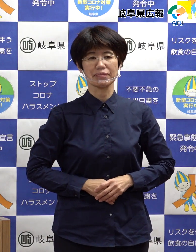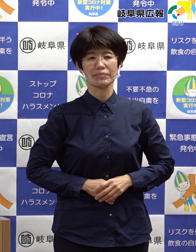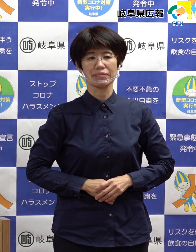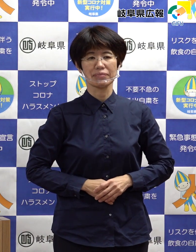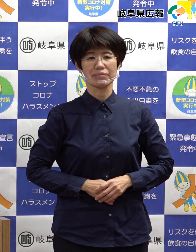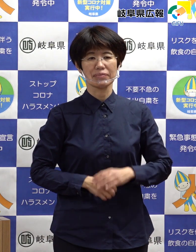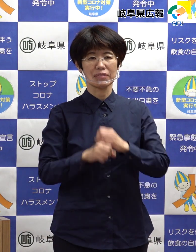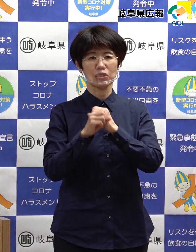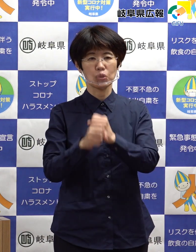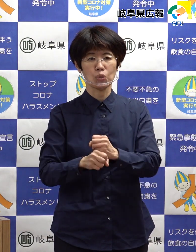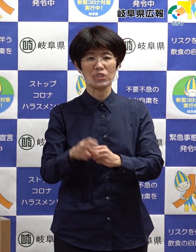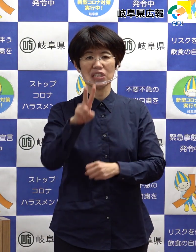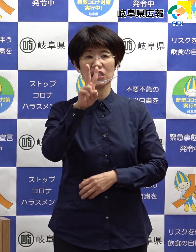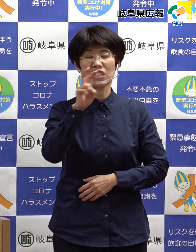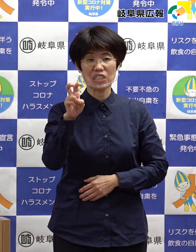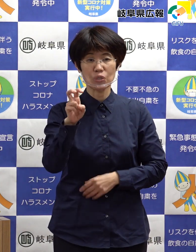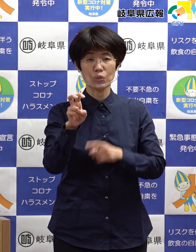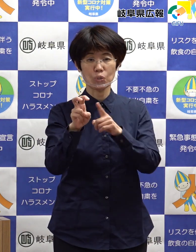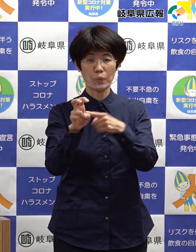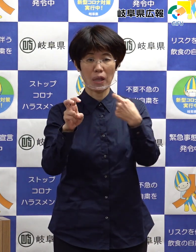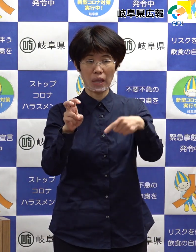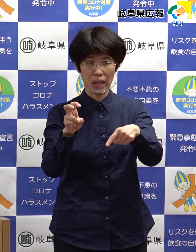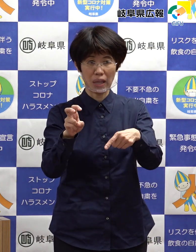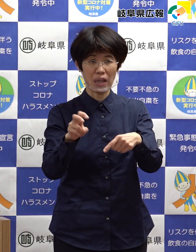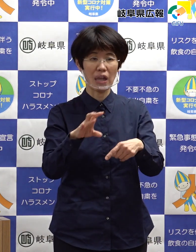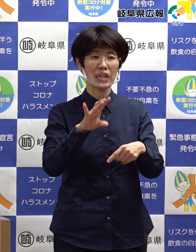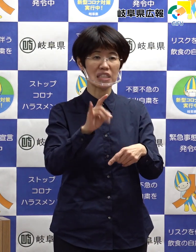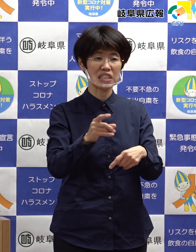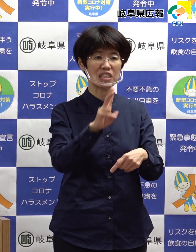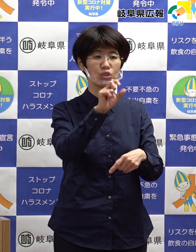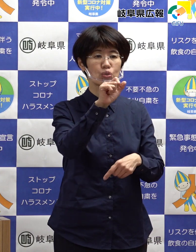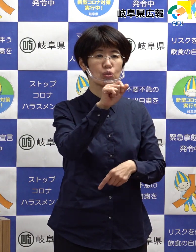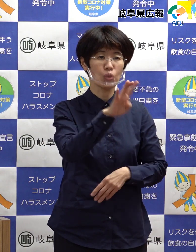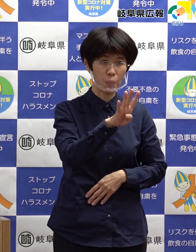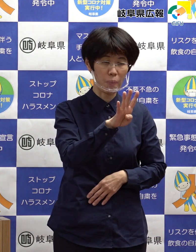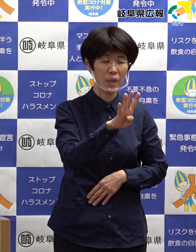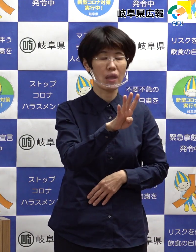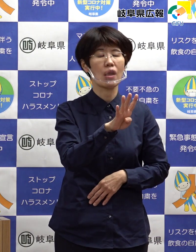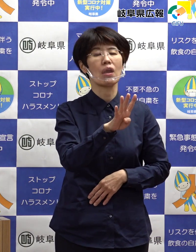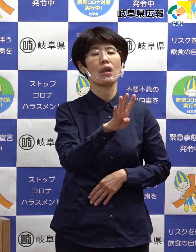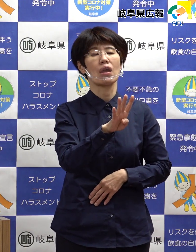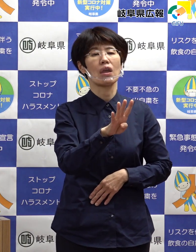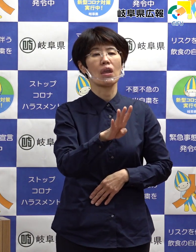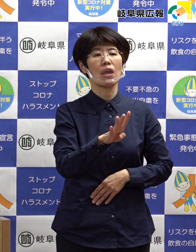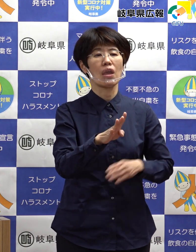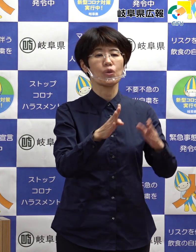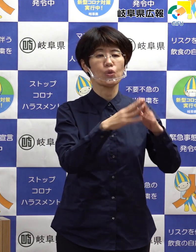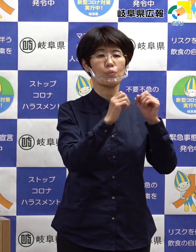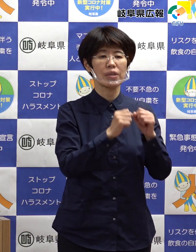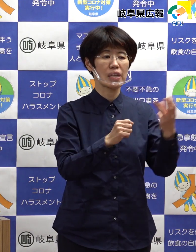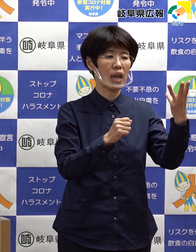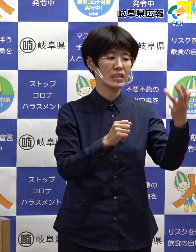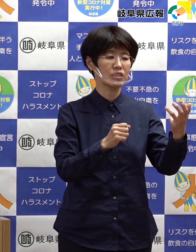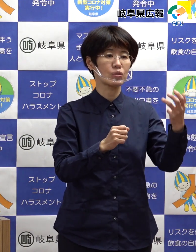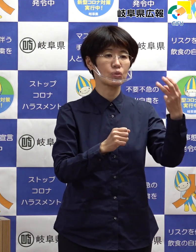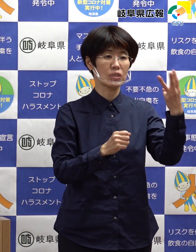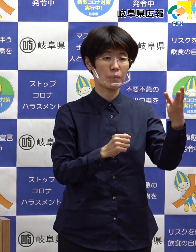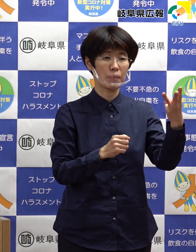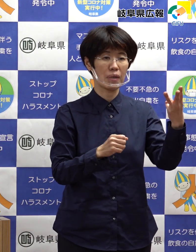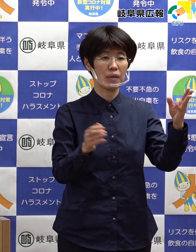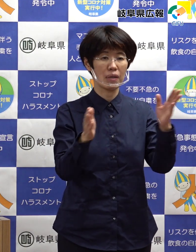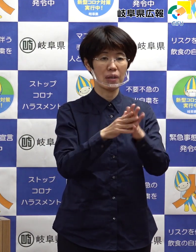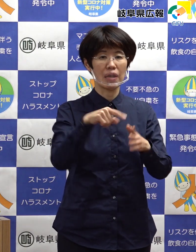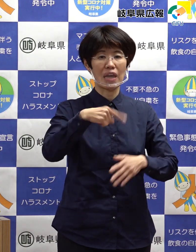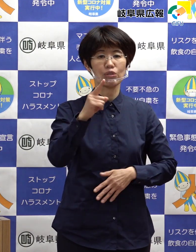調教師20名、それから騎士14名、厩務員83名、